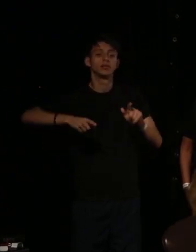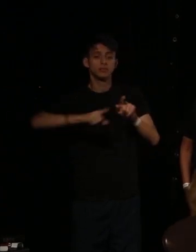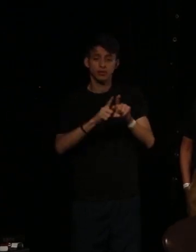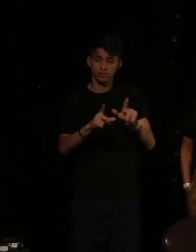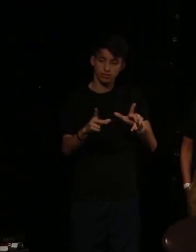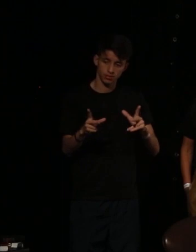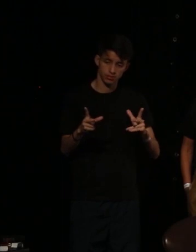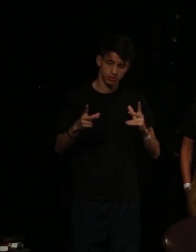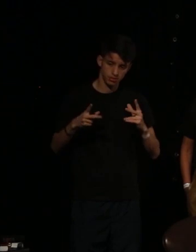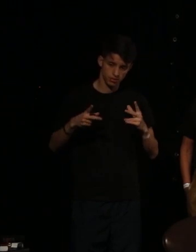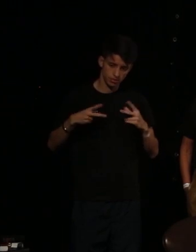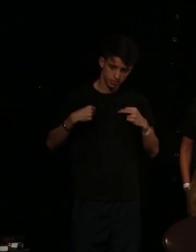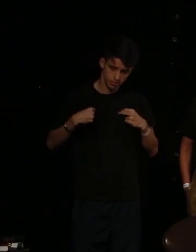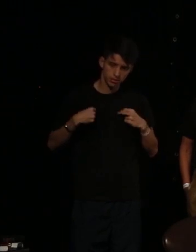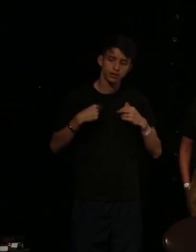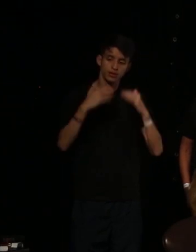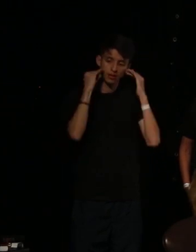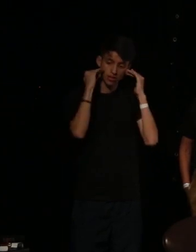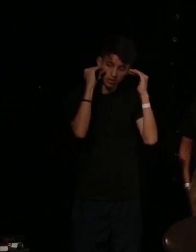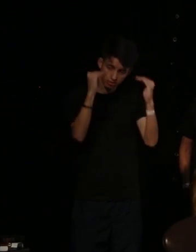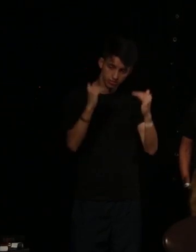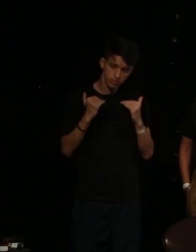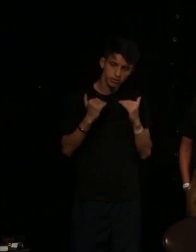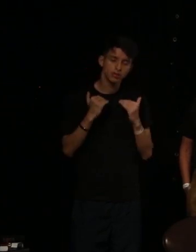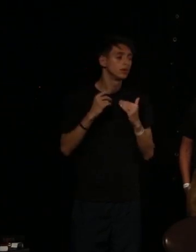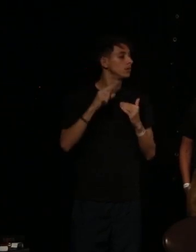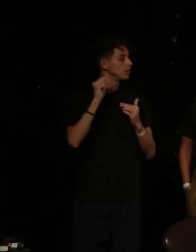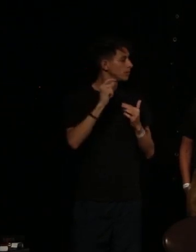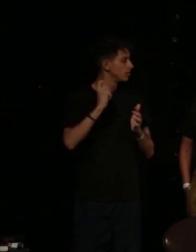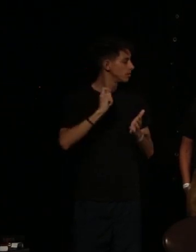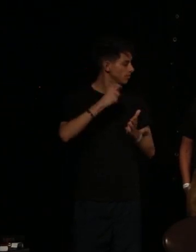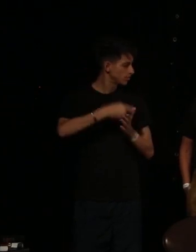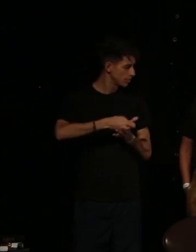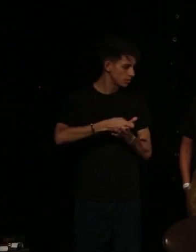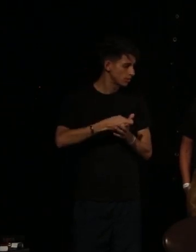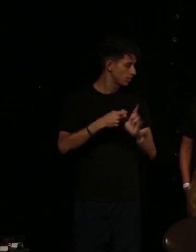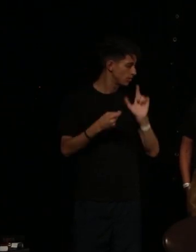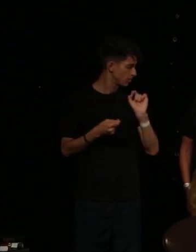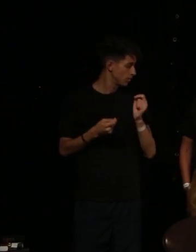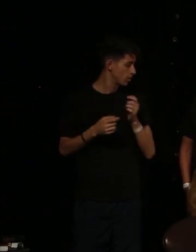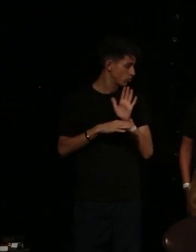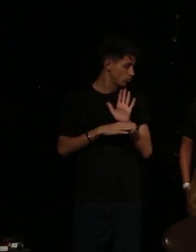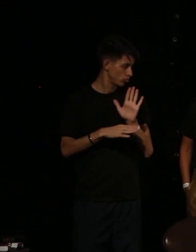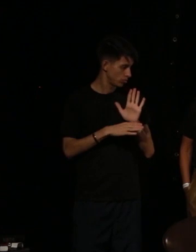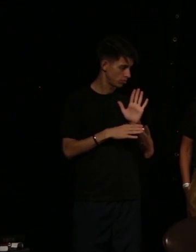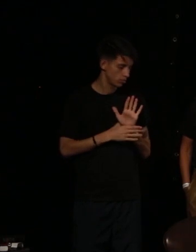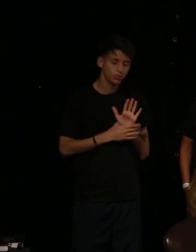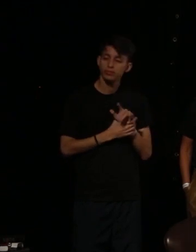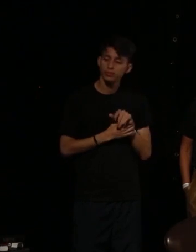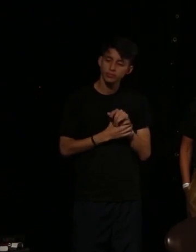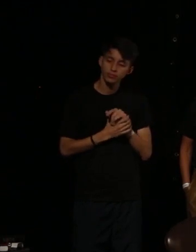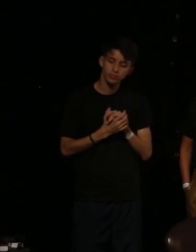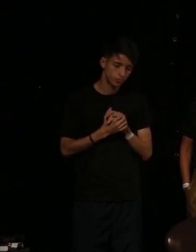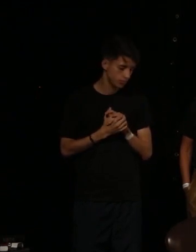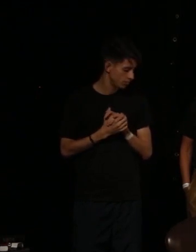merece receber aquilo que ela paga, aquilo que ela contribui.